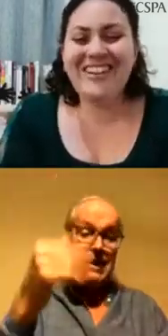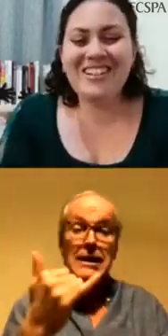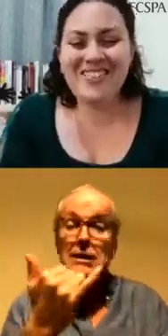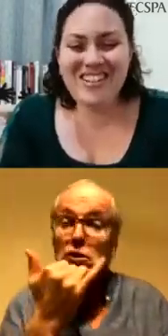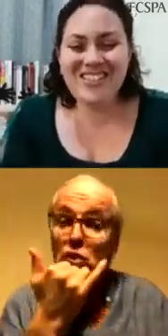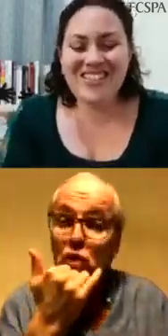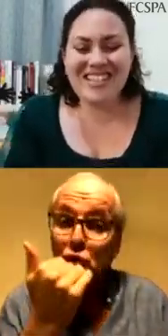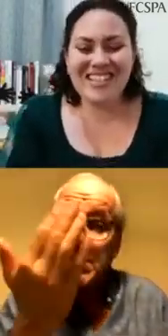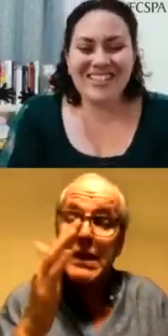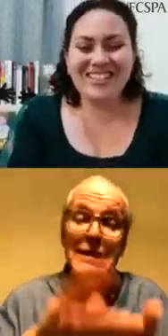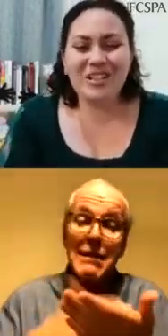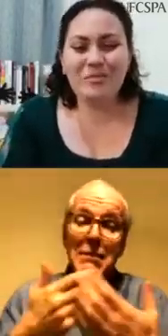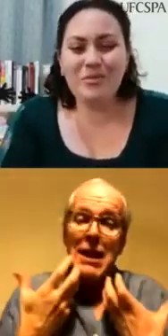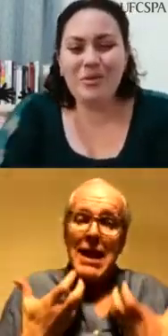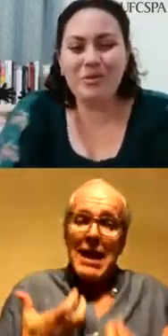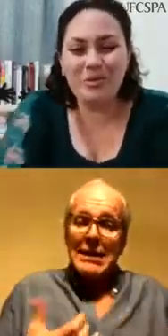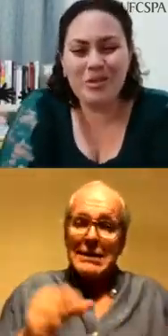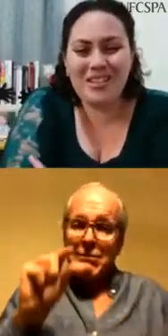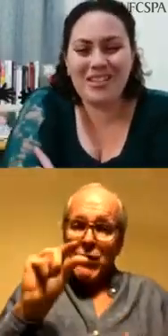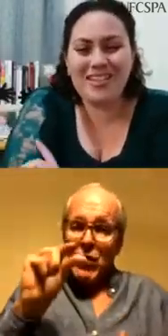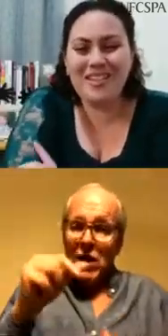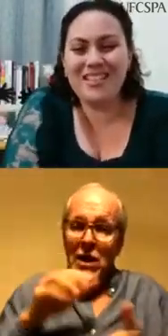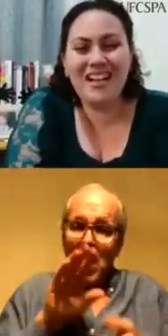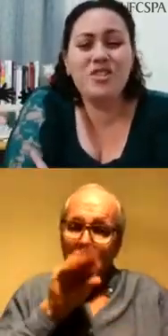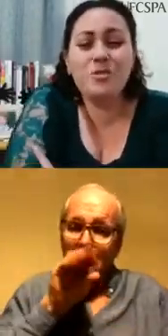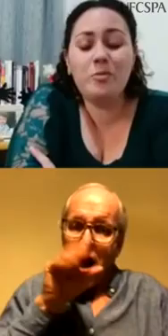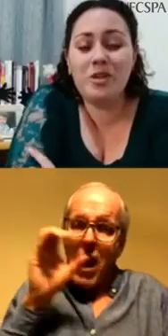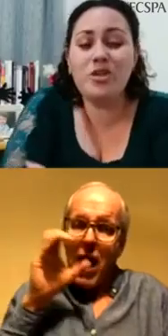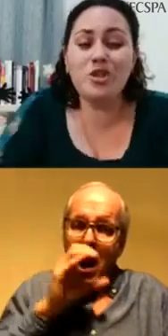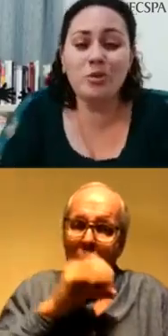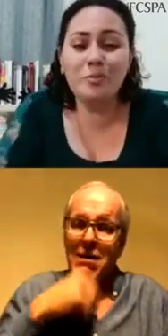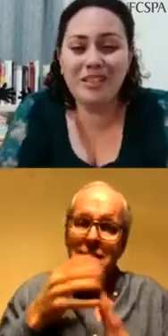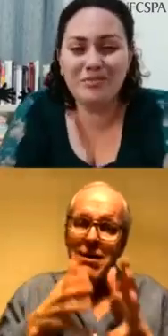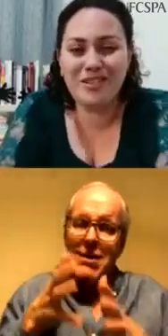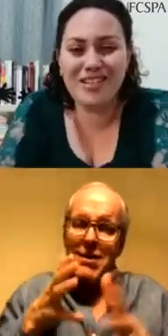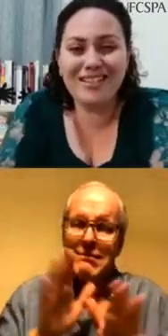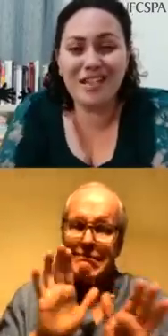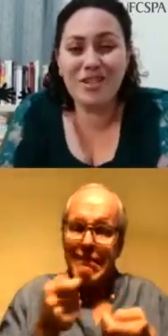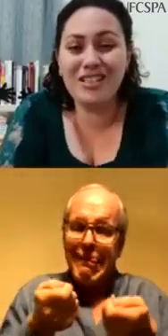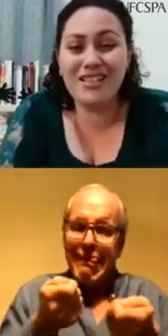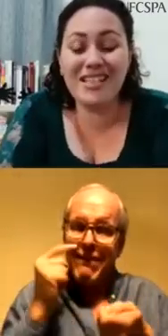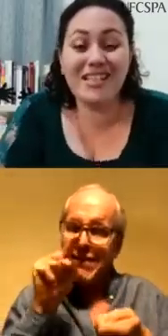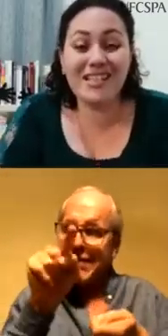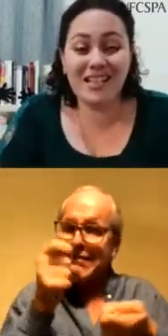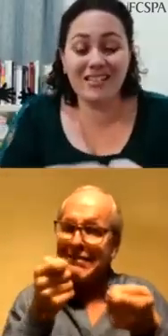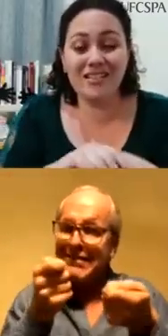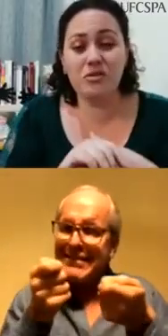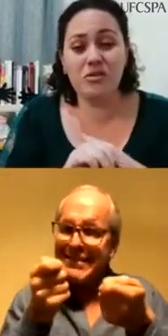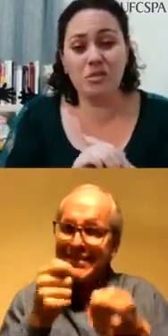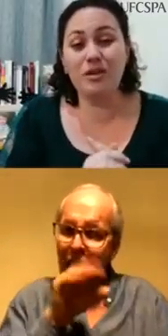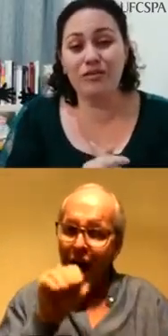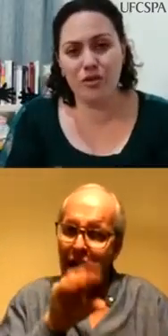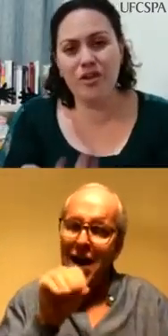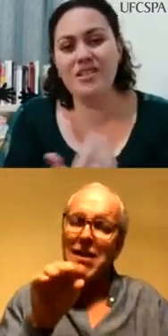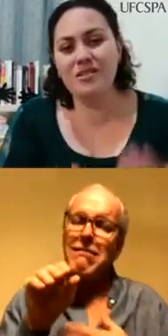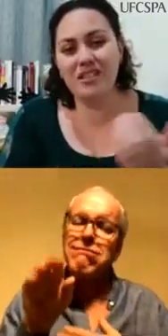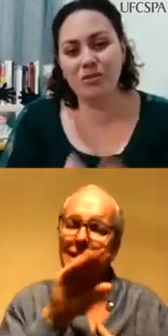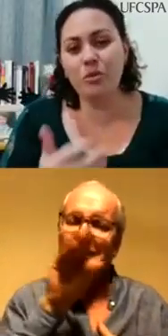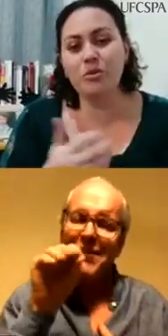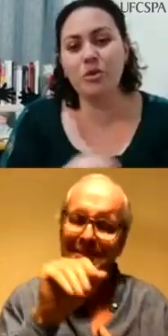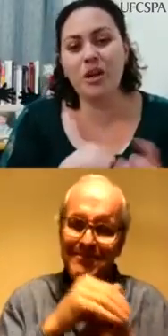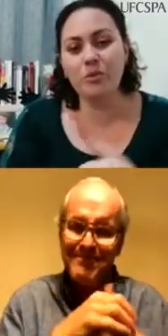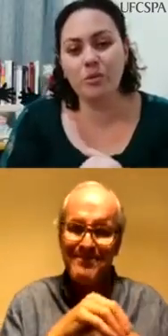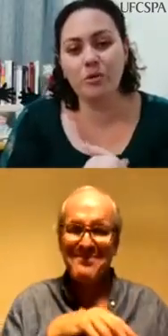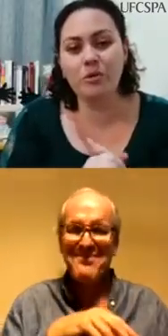Tem várias pessoas dizendo que amam o Augusto, que tem saudade. Eu peço desculpa, né, por causa da intérprete, ela tá traduzindo para voz, e eu